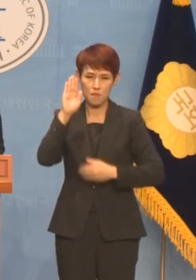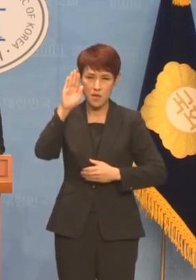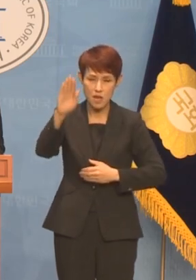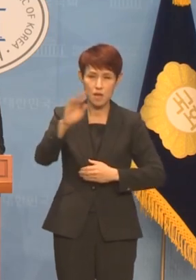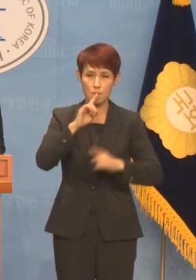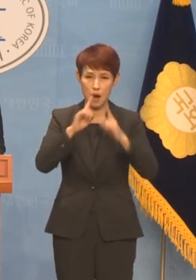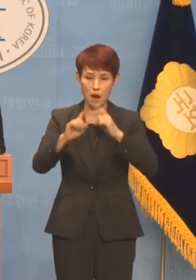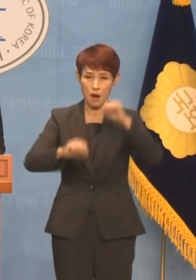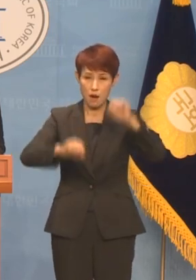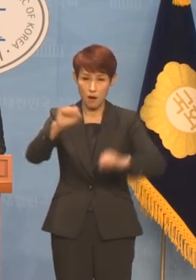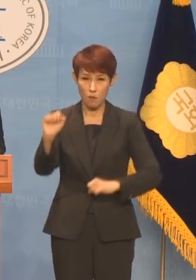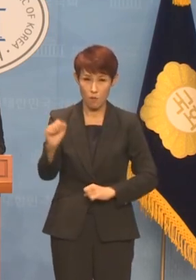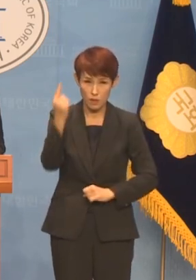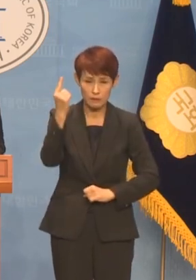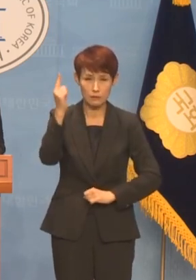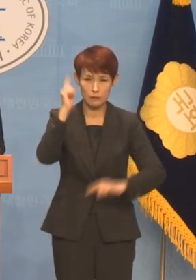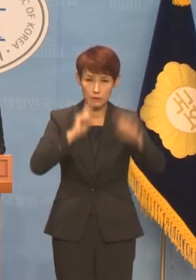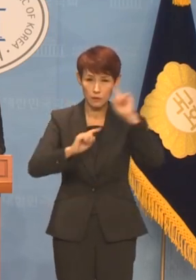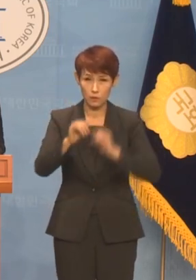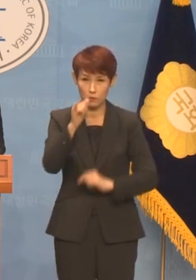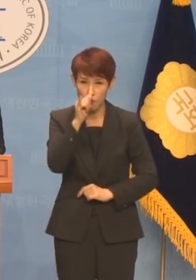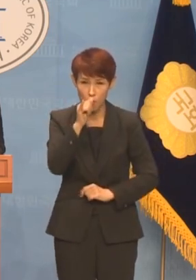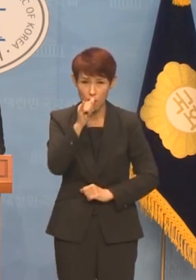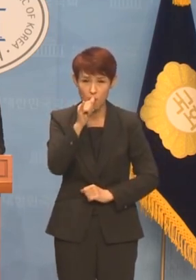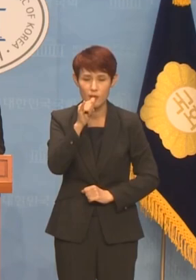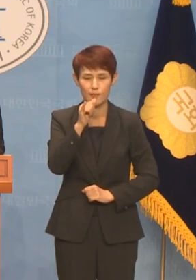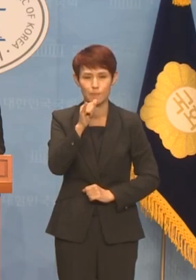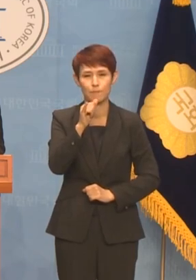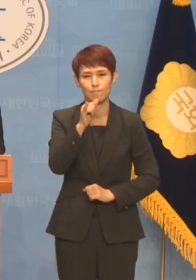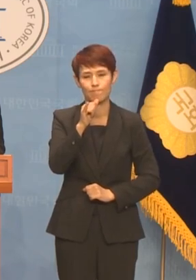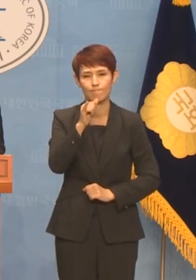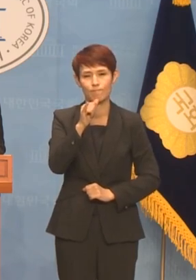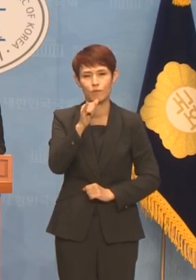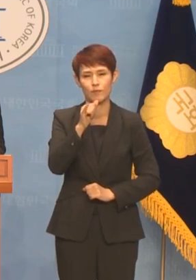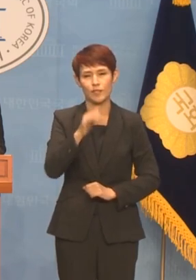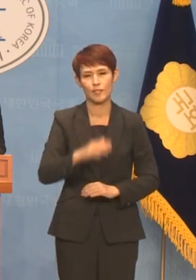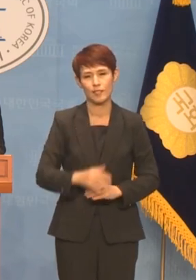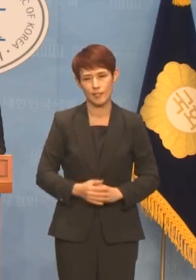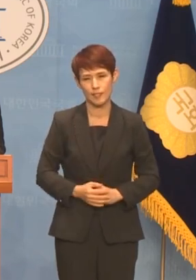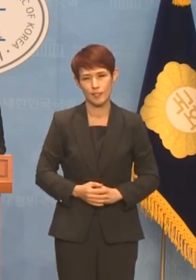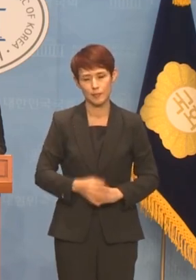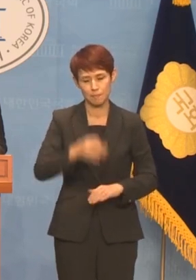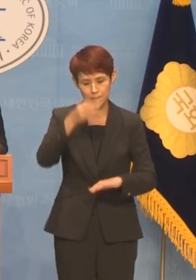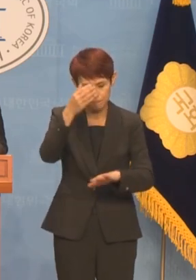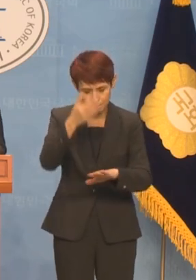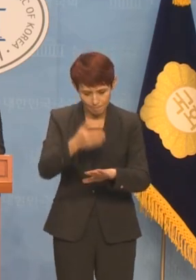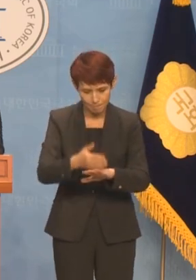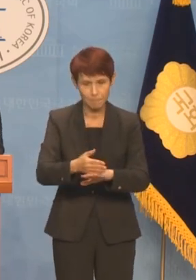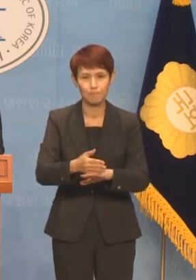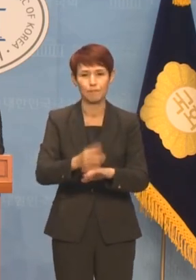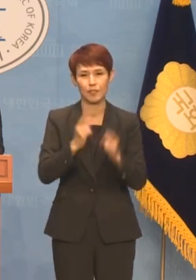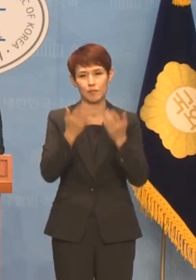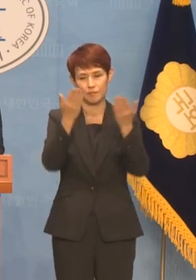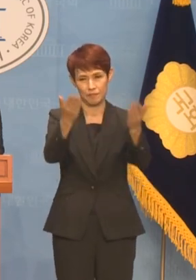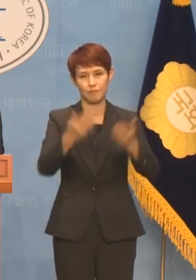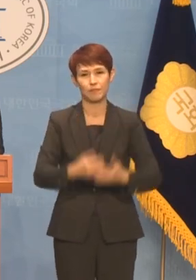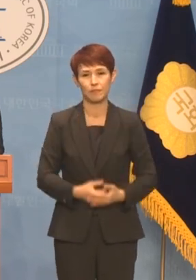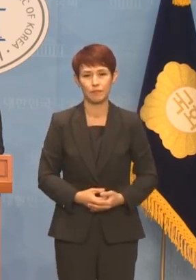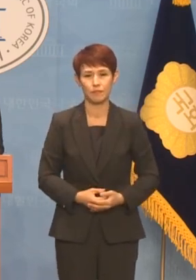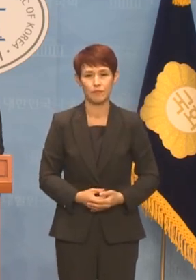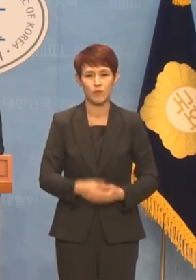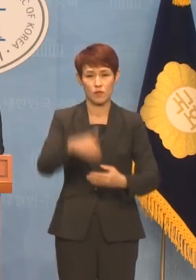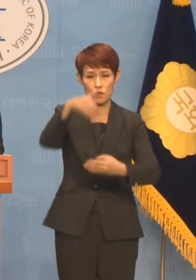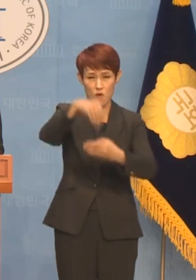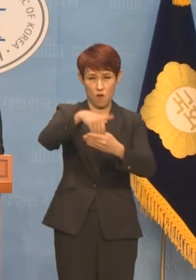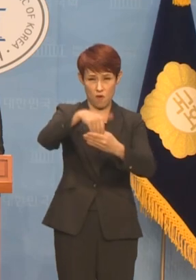말과 행동으로 마음을 다치신 분들이 있다면 조심스럽게 이 자리를 빌려 송구한 마음을 전합니다. 오로지